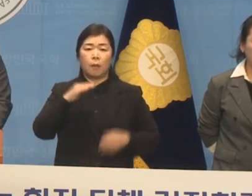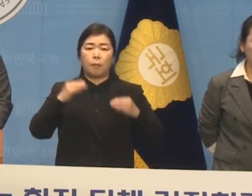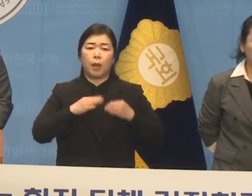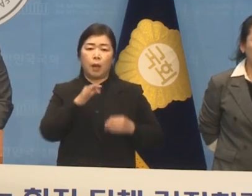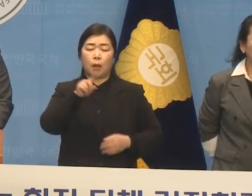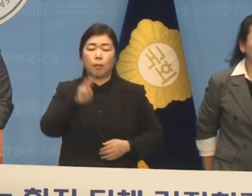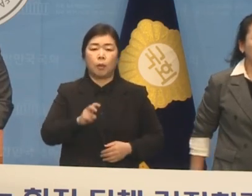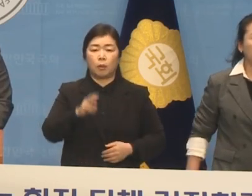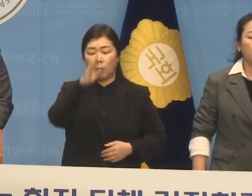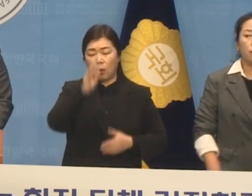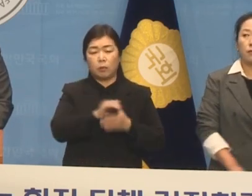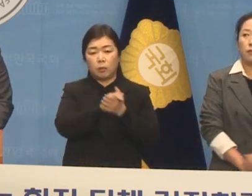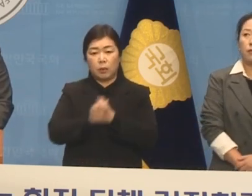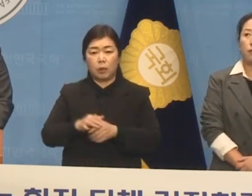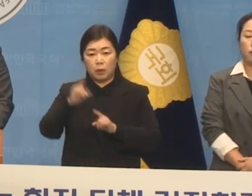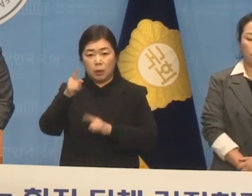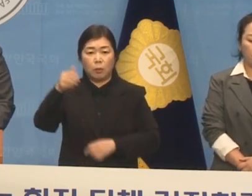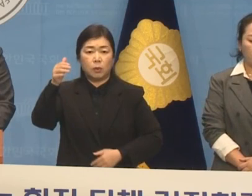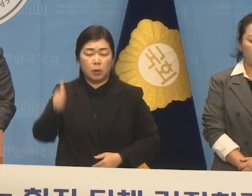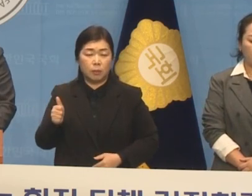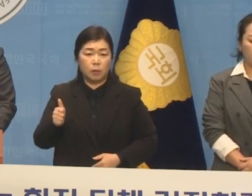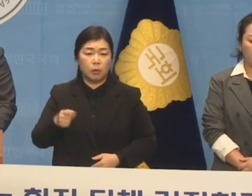한국폐암환우회 이건주 회장님은